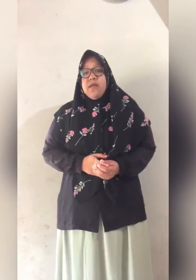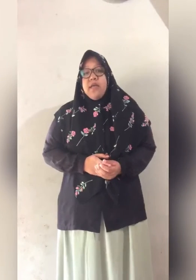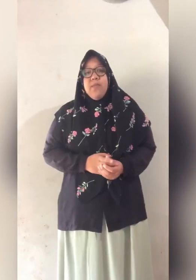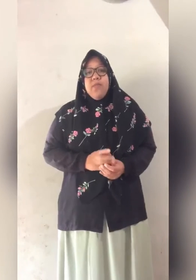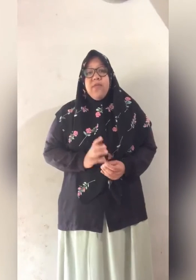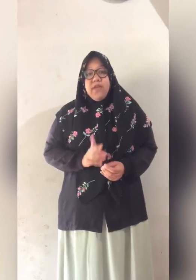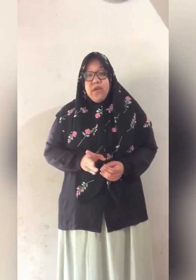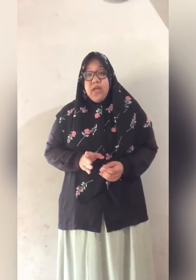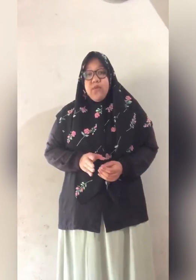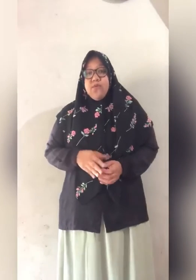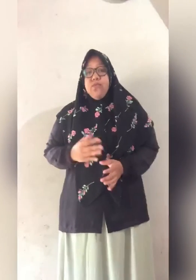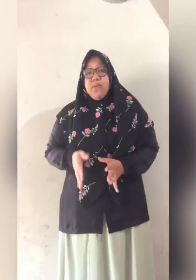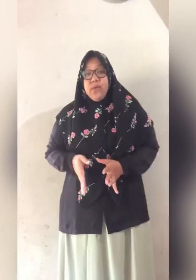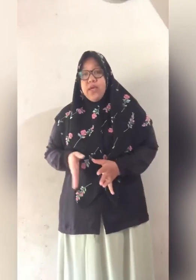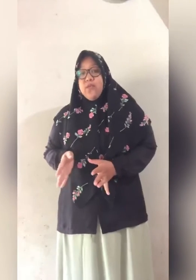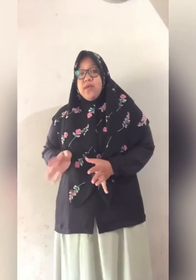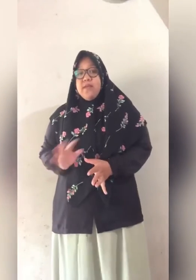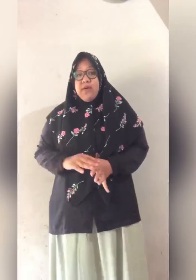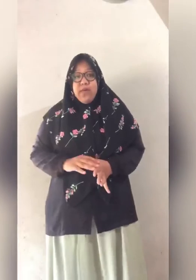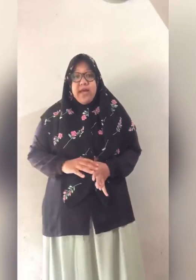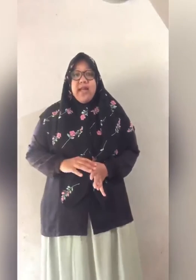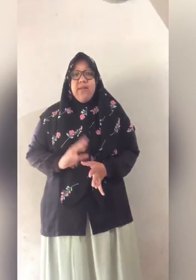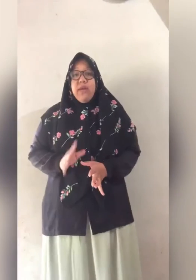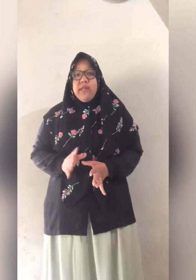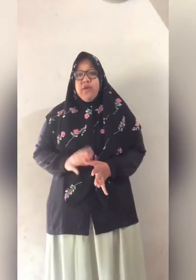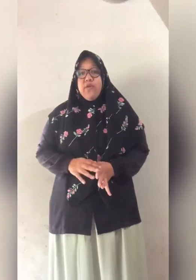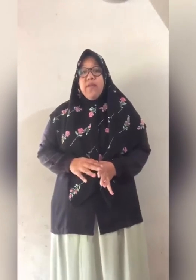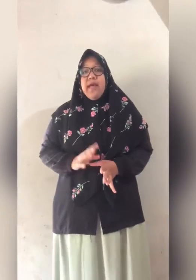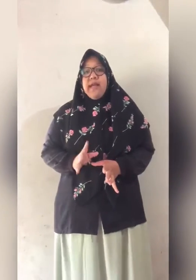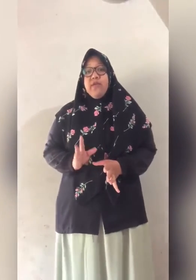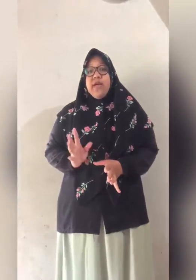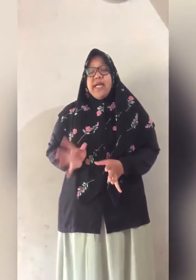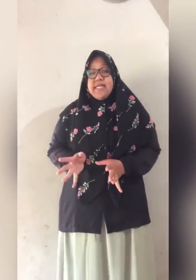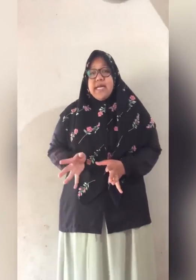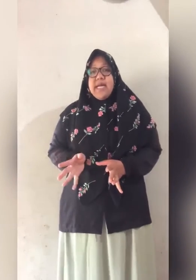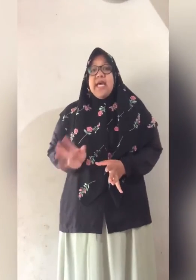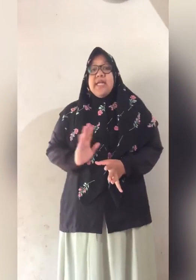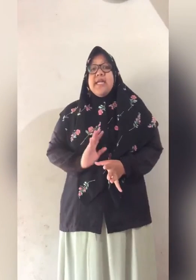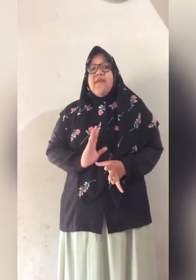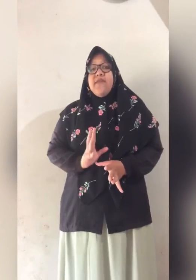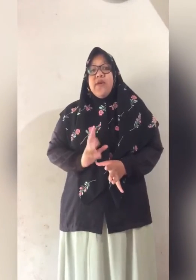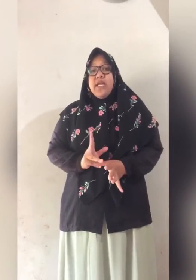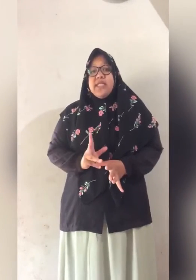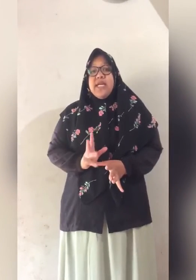Saya membuat video ini untuk memenuhi tugas mata kuliah Laboratorium Elektronika Dasar. Di dalam video ini saya